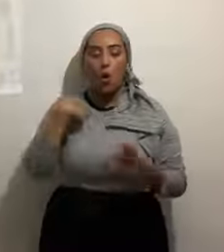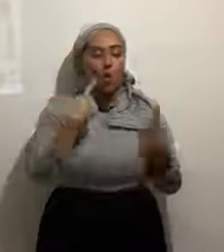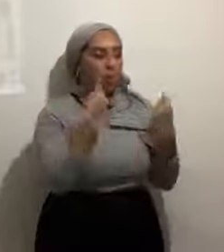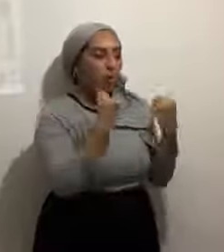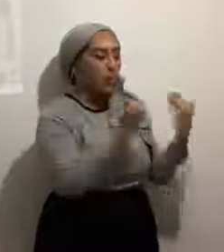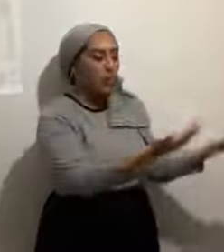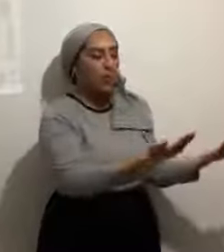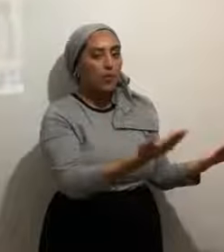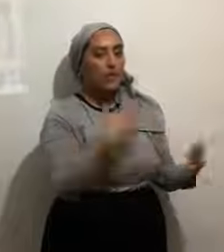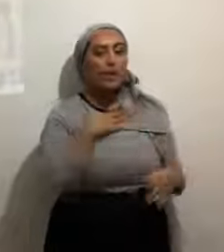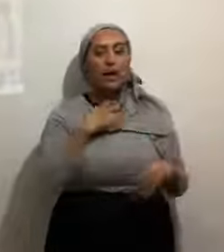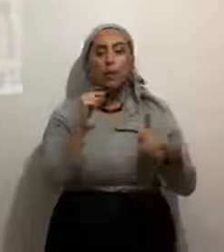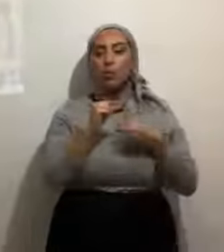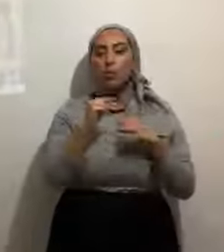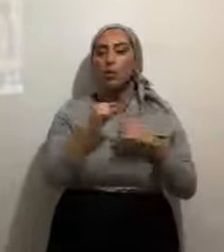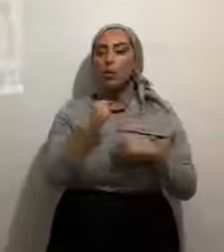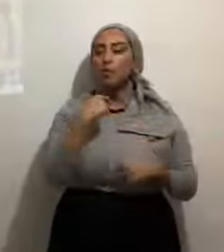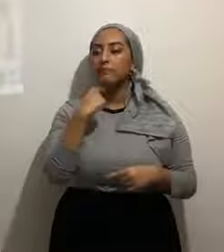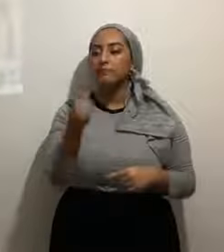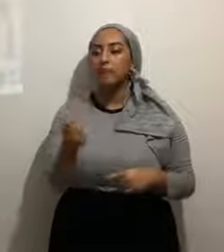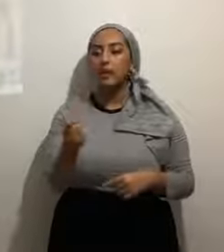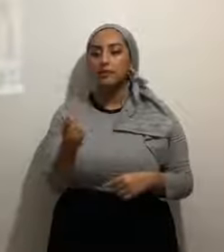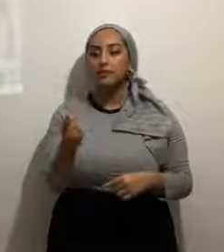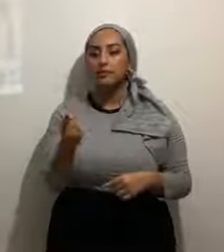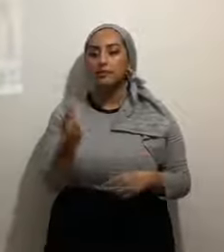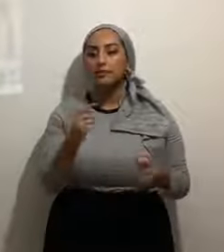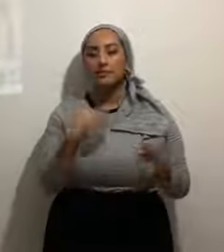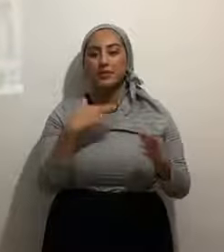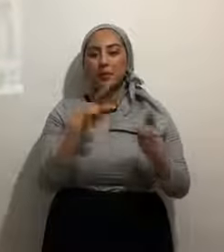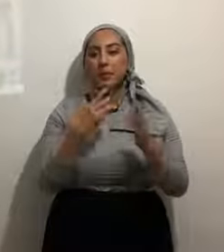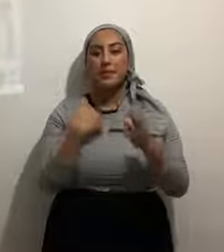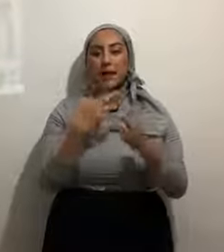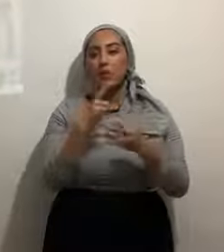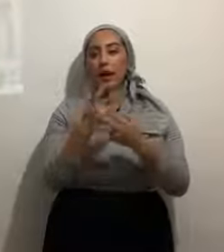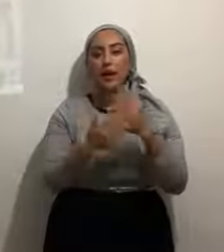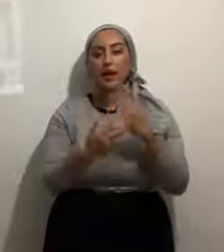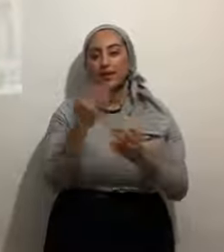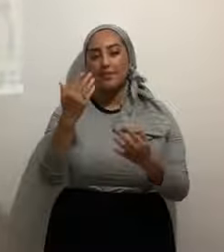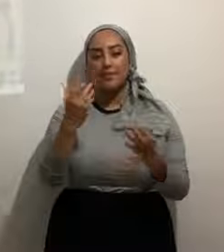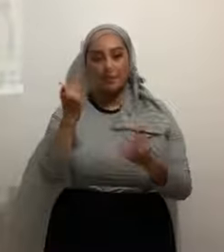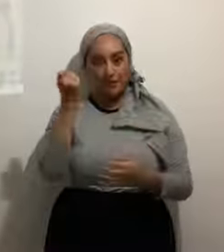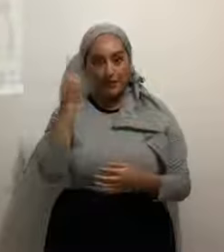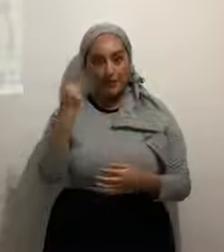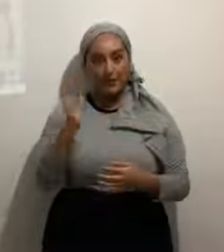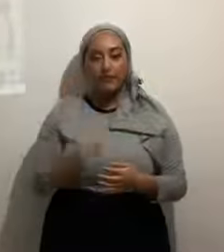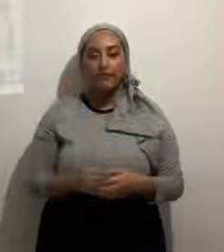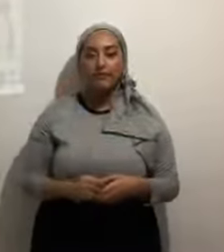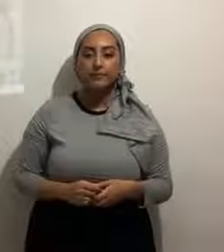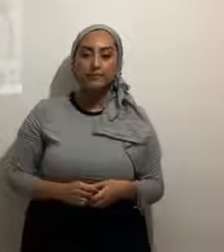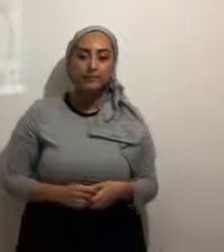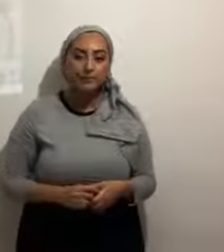por mi palabra. Es la diestra, como si fuera la diestra. ¿Sí? ¿Queda claro? Entonces, donde dice